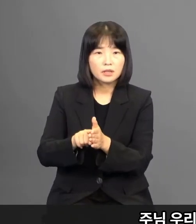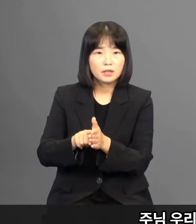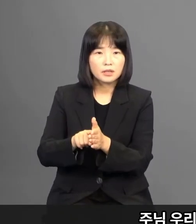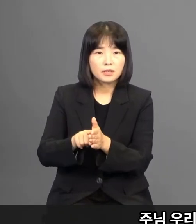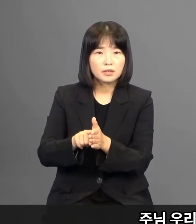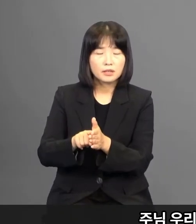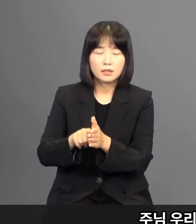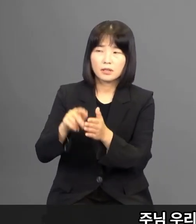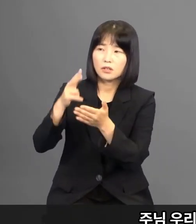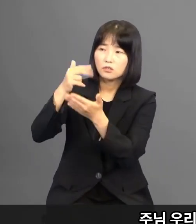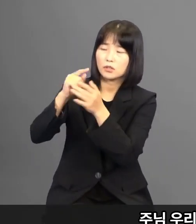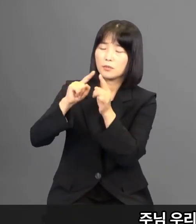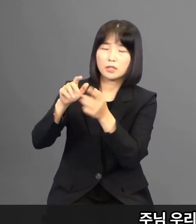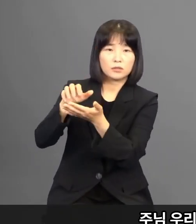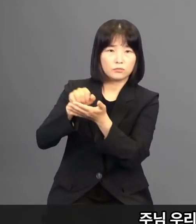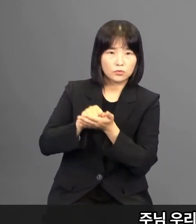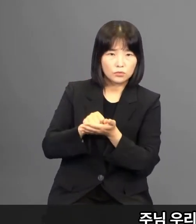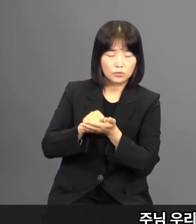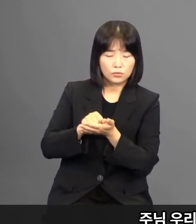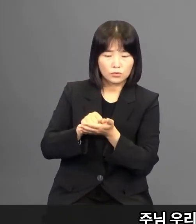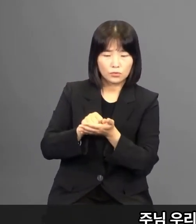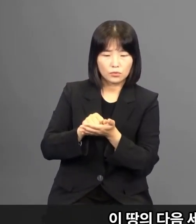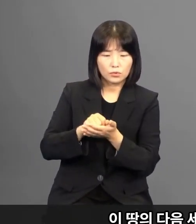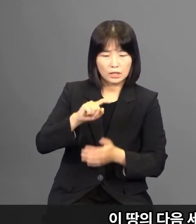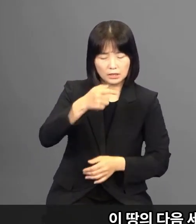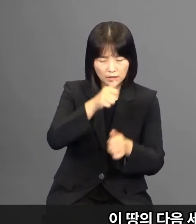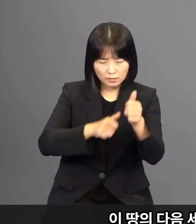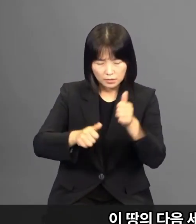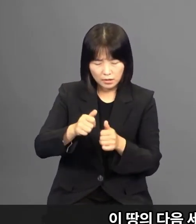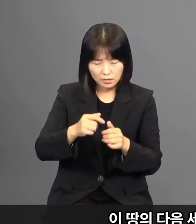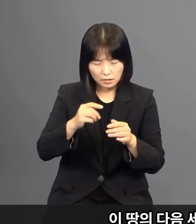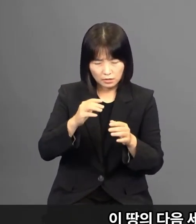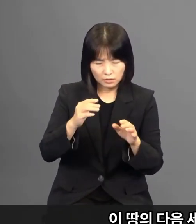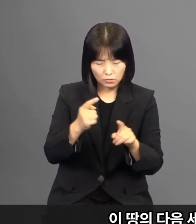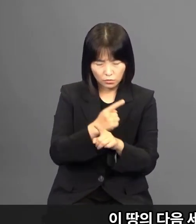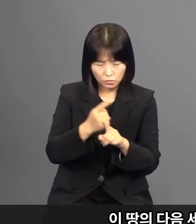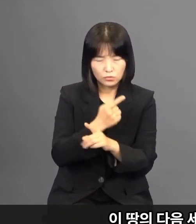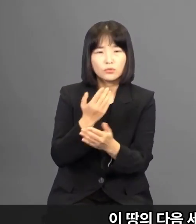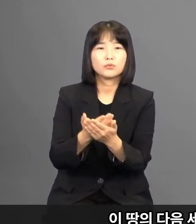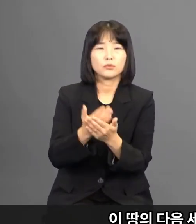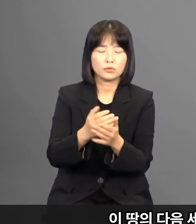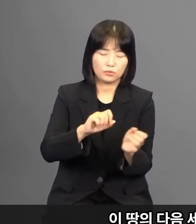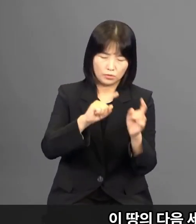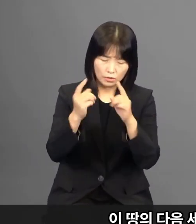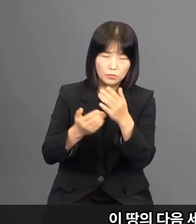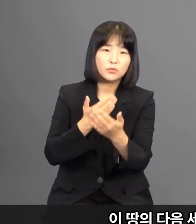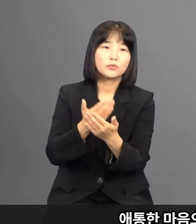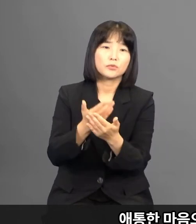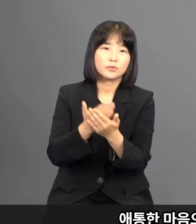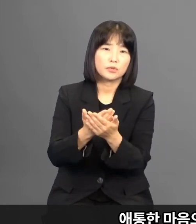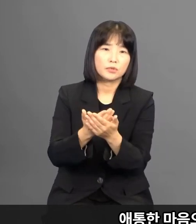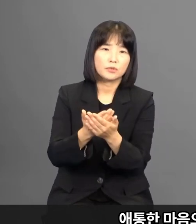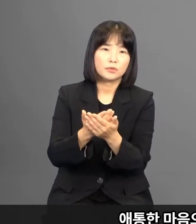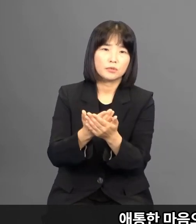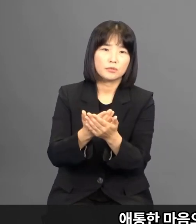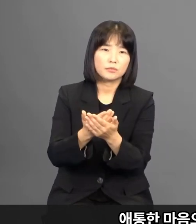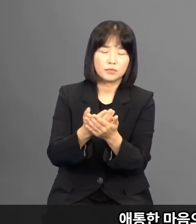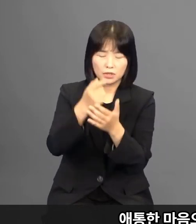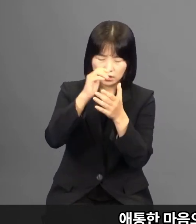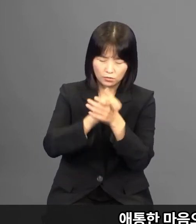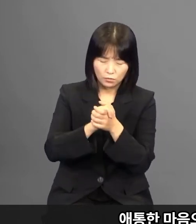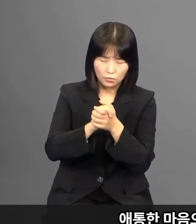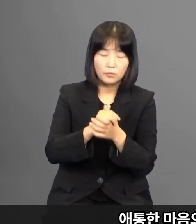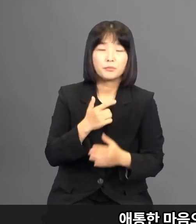주님, 우리 아이들을 고쳐주세요. 이 땅의 다음 세대들을 회복시켜주세요. 하며 애통한 마음으로 기도할